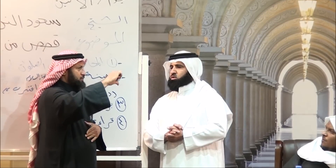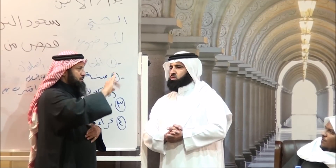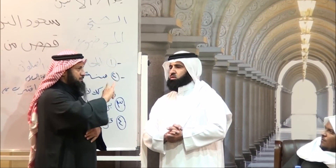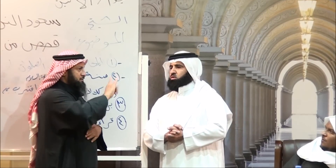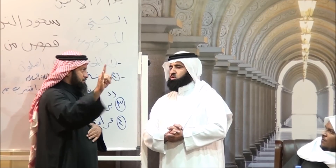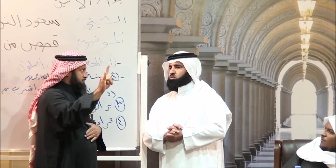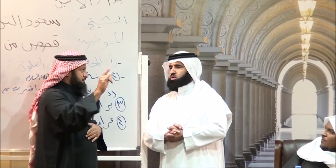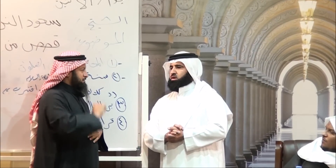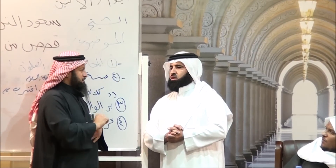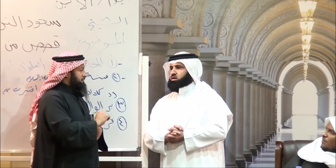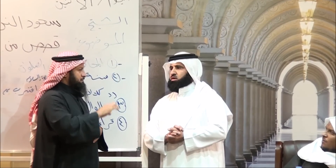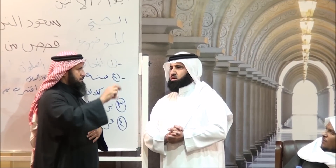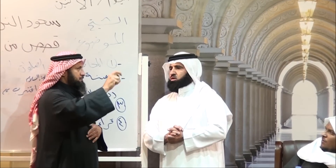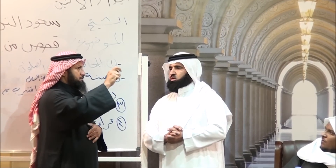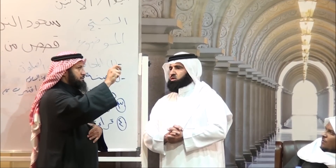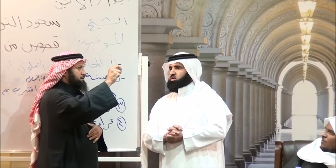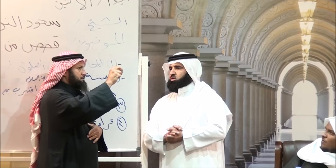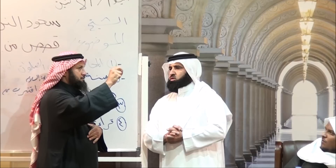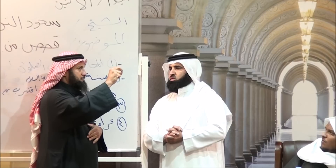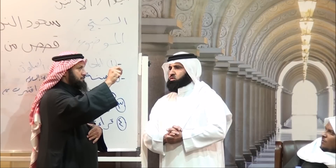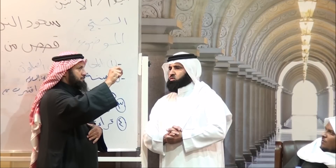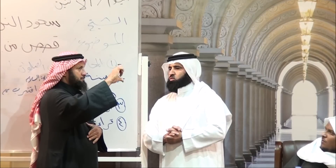لا حول ولا